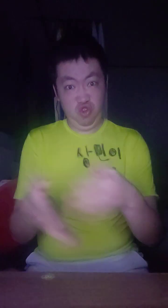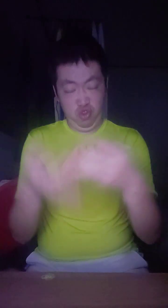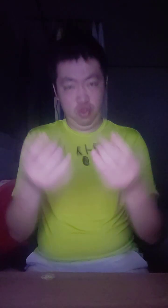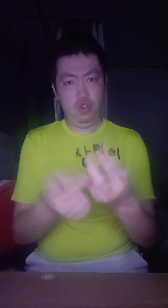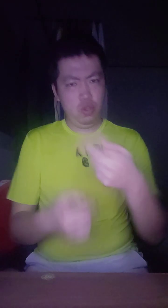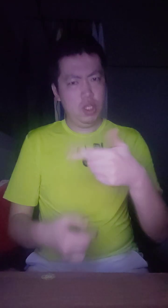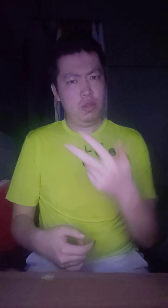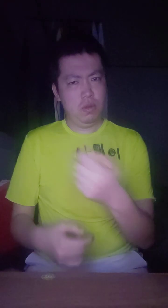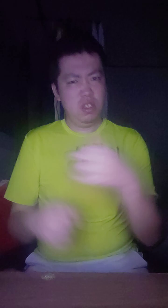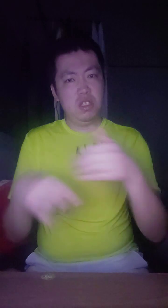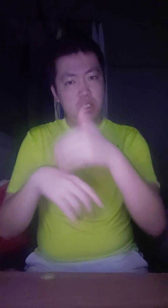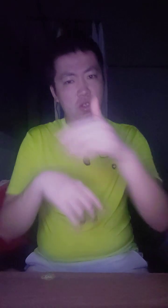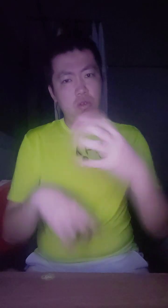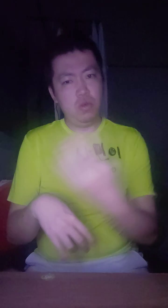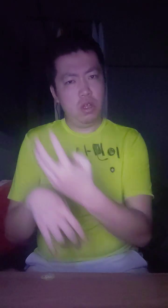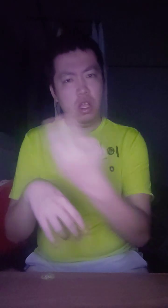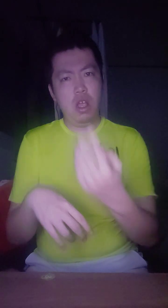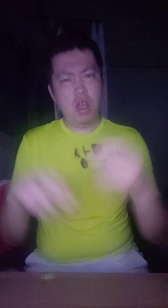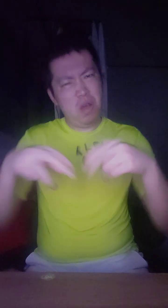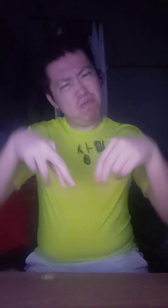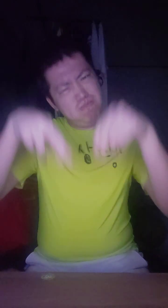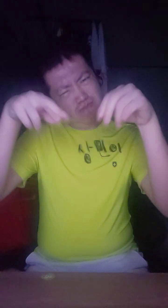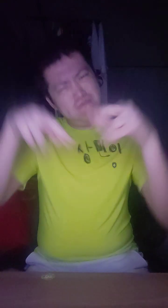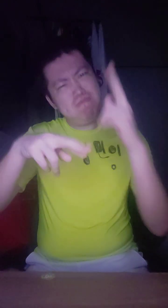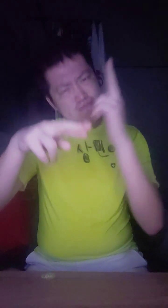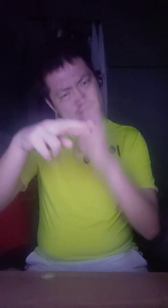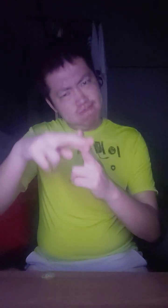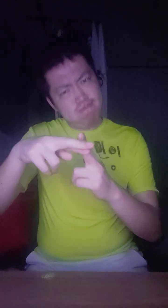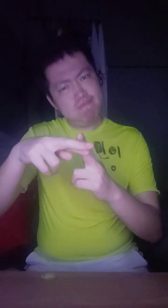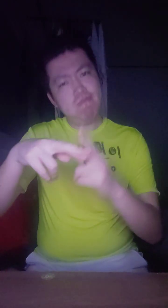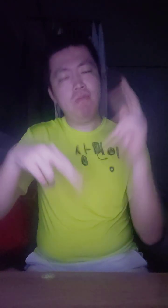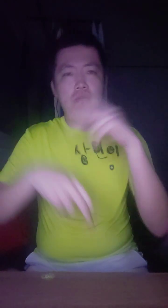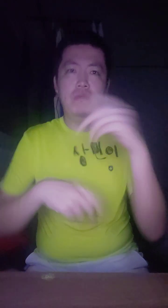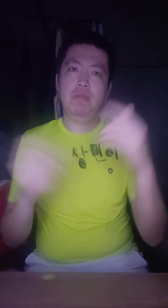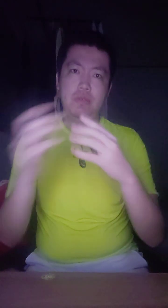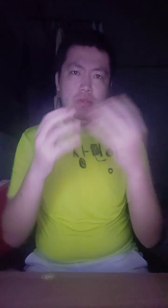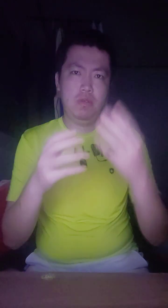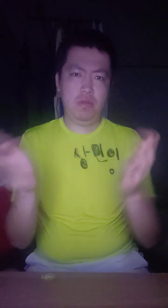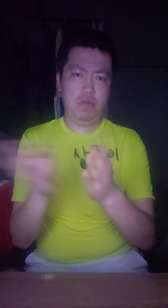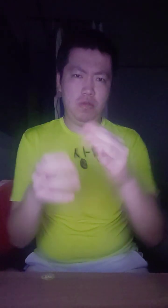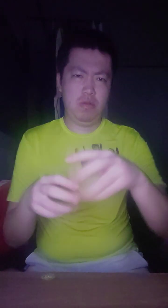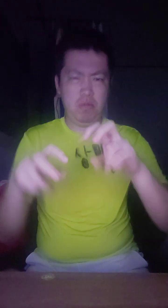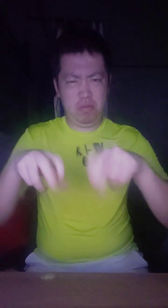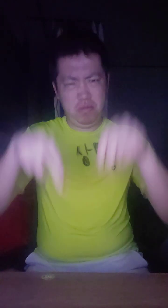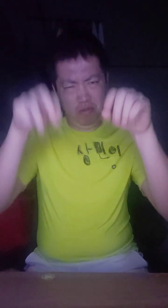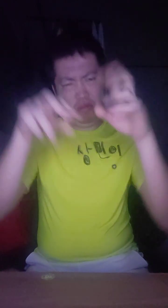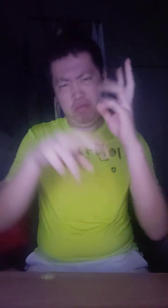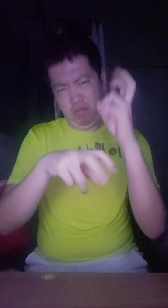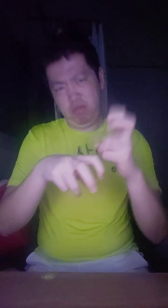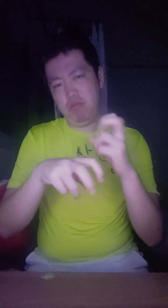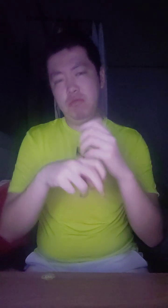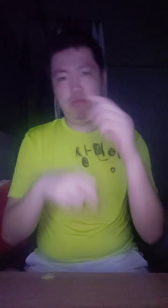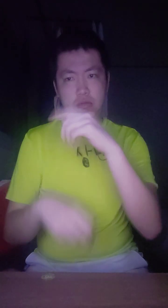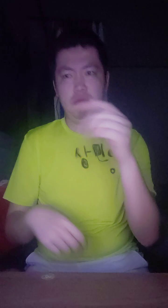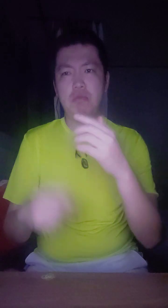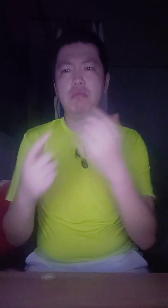상동에선 상가 40곳에 전기 공급이 끊겨 편의점 냉장고 전원이 꺼지는 등 상인들이 피해를